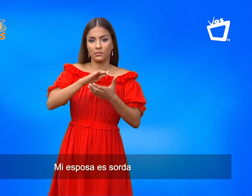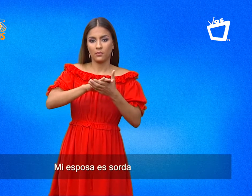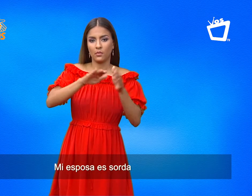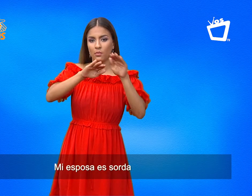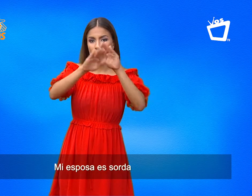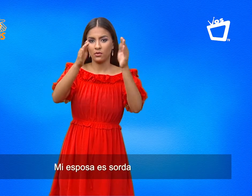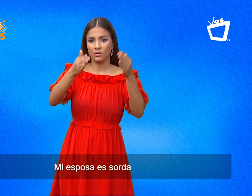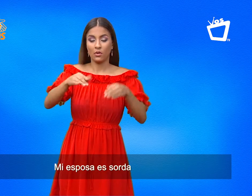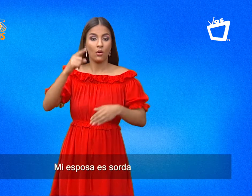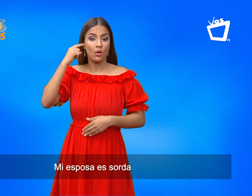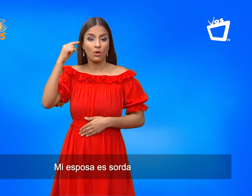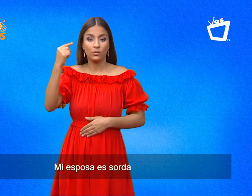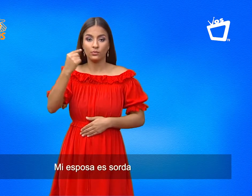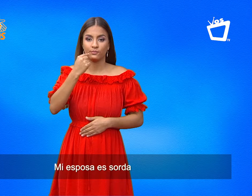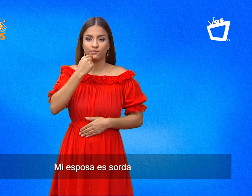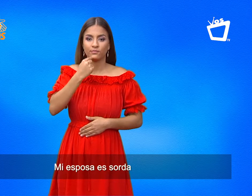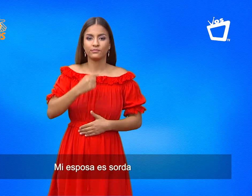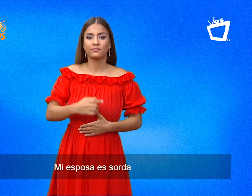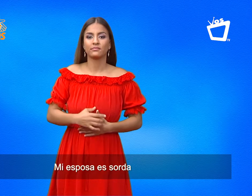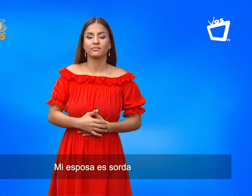mi esposa es sorda